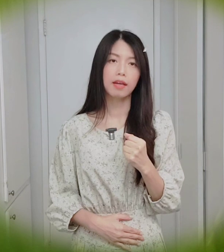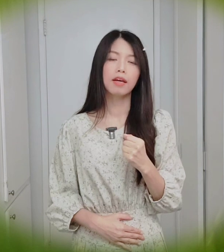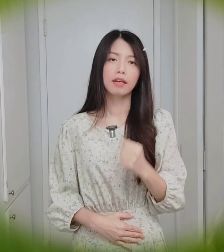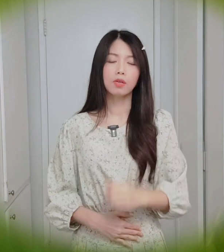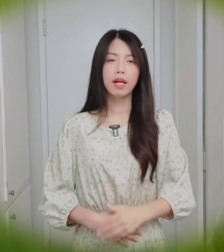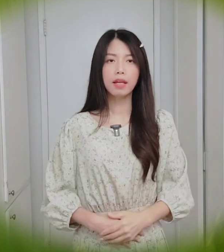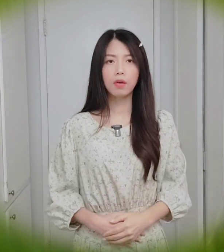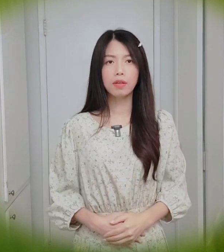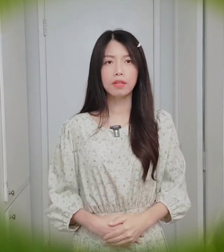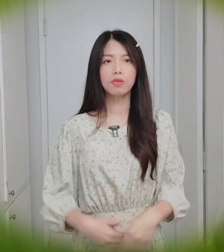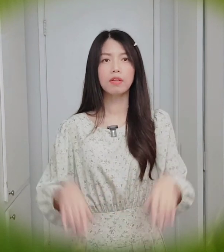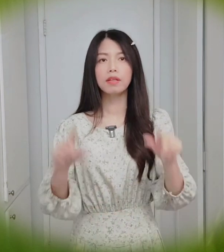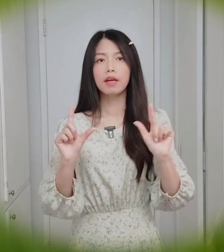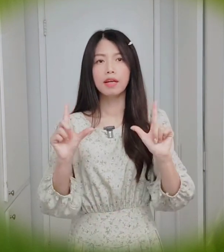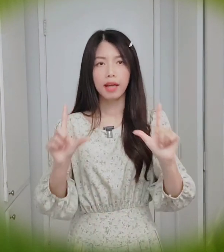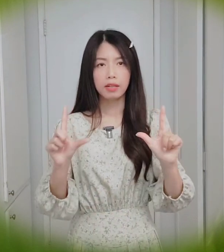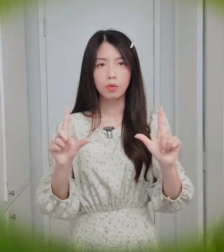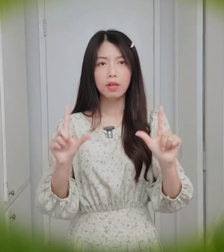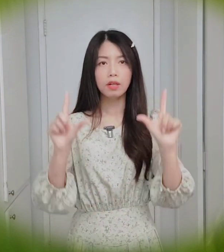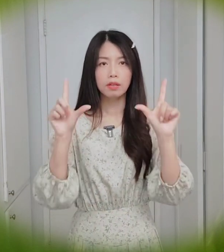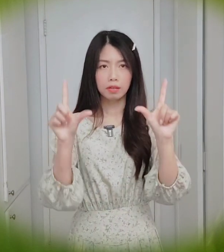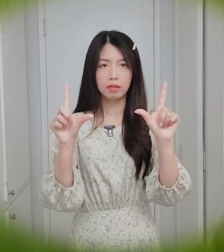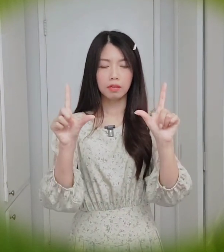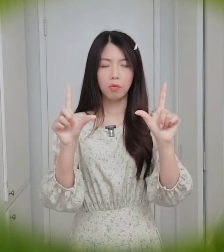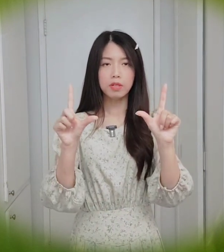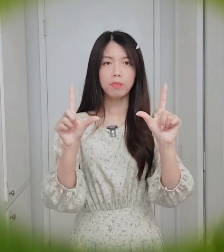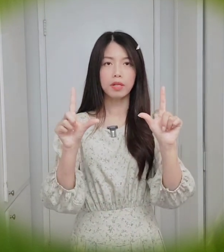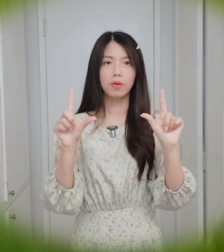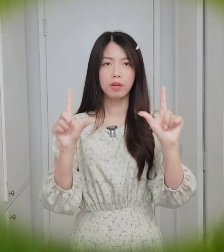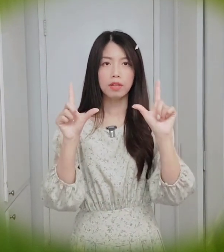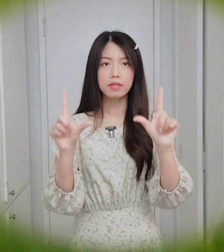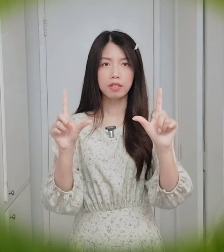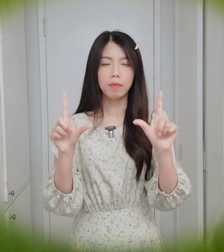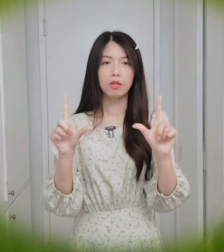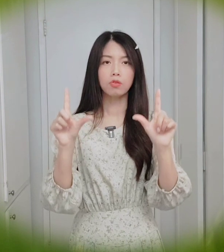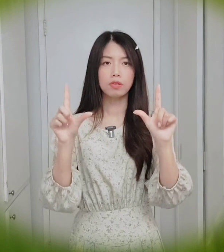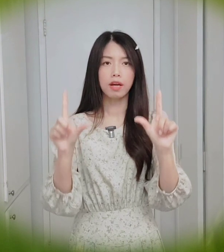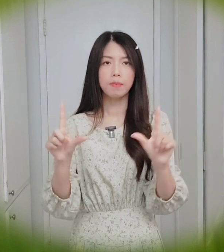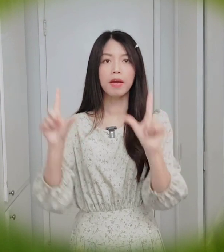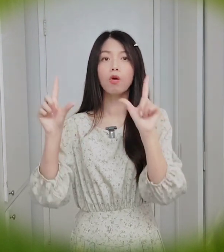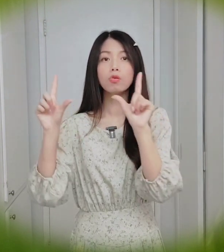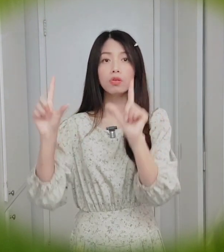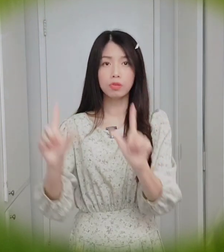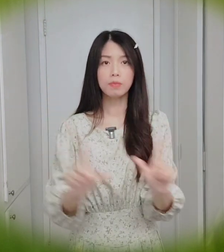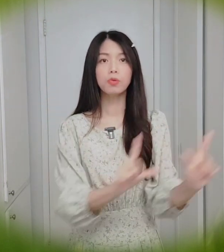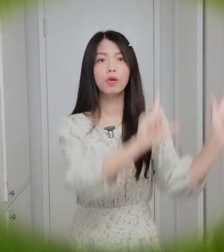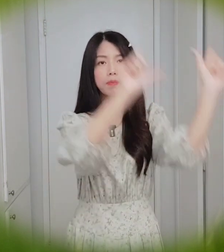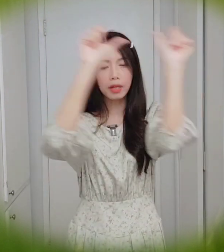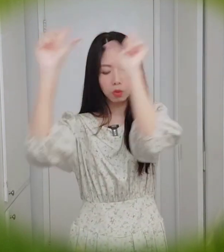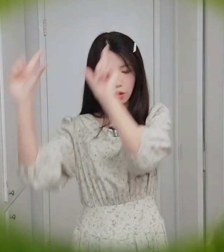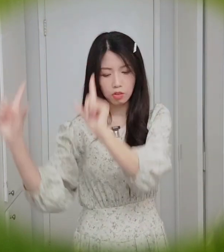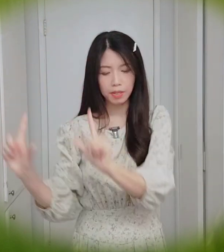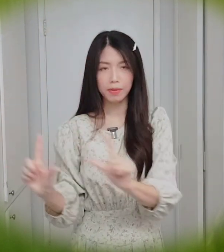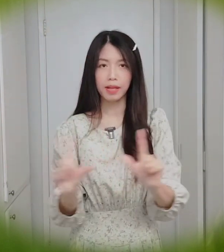가지다. 그리고 살다라고 하는 뜻의 수어는 양손을 엄지검지를 이용해서 니은자처럼 만들어 주신 다음에 얼굴을 중심으로